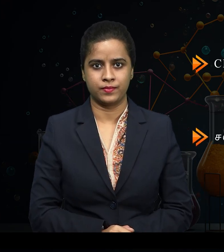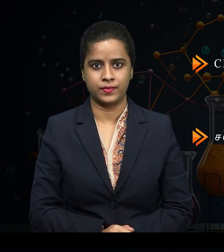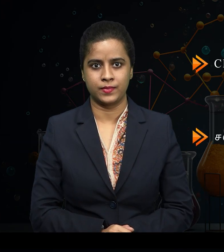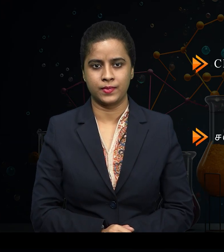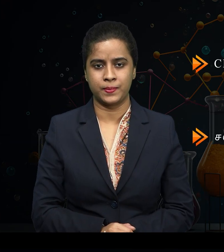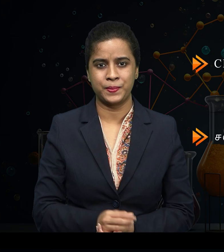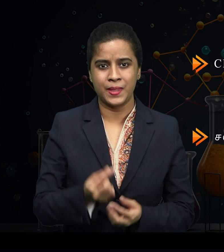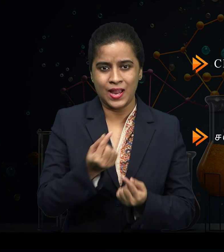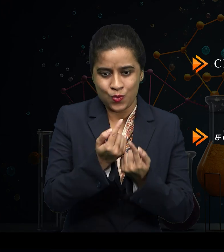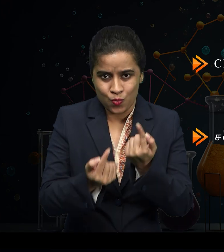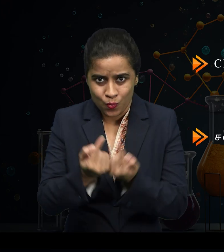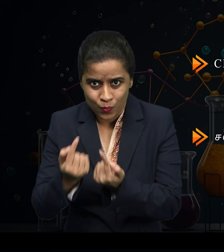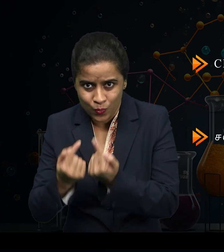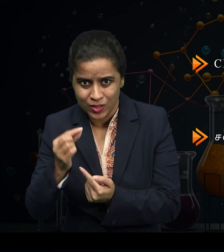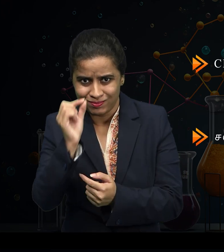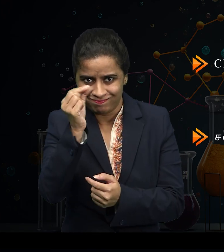சோளம்,